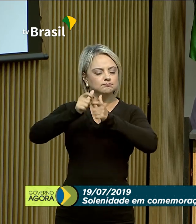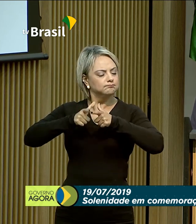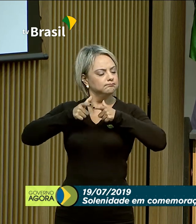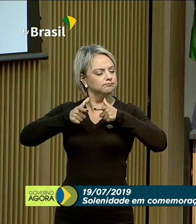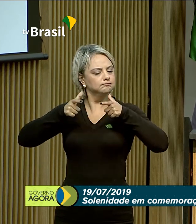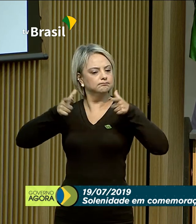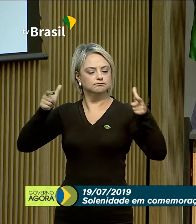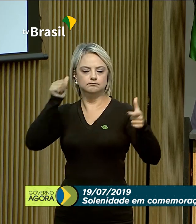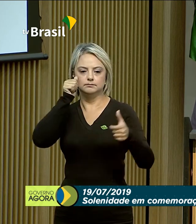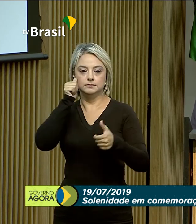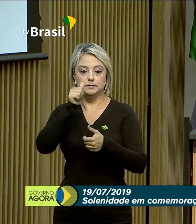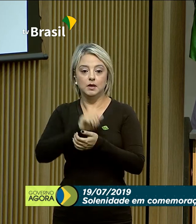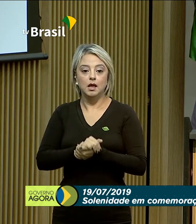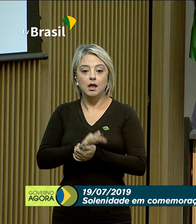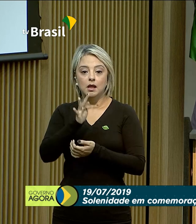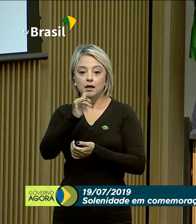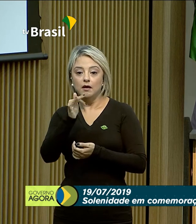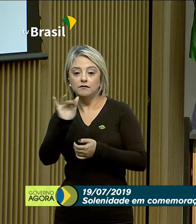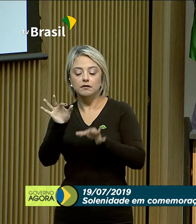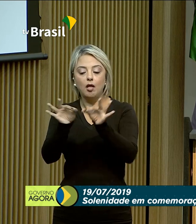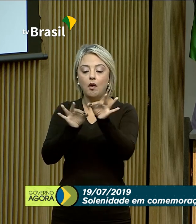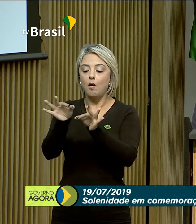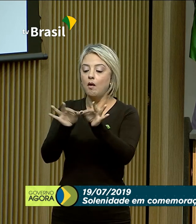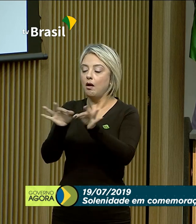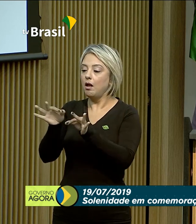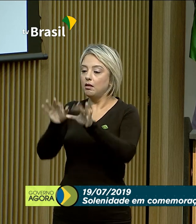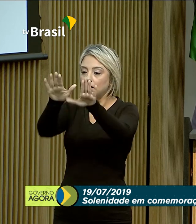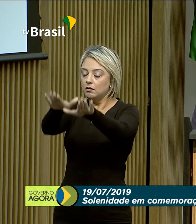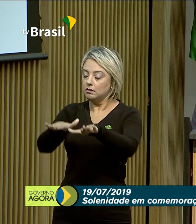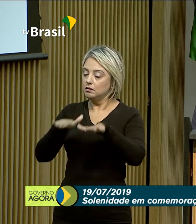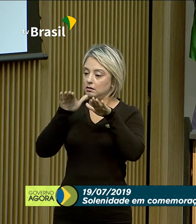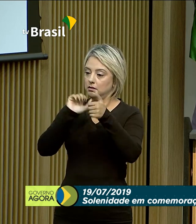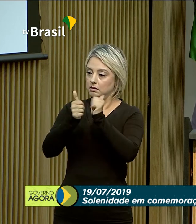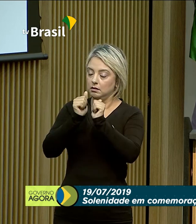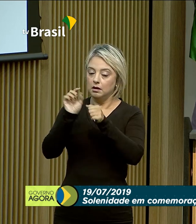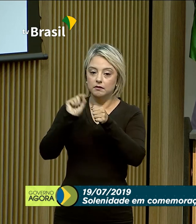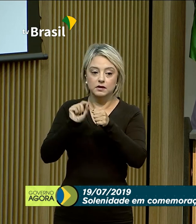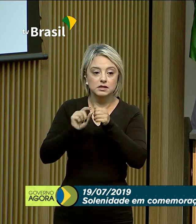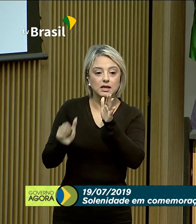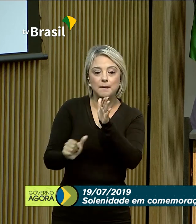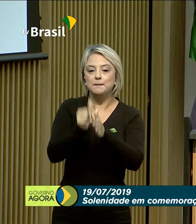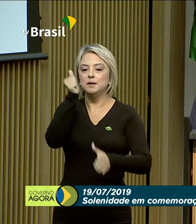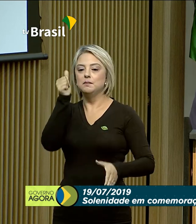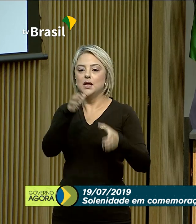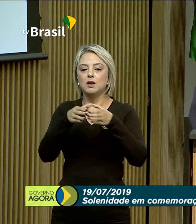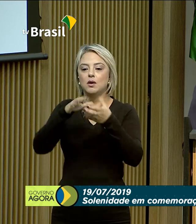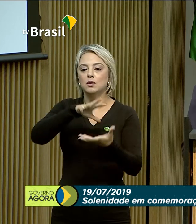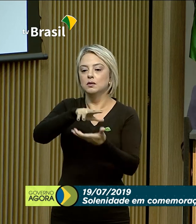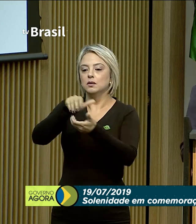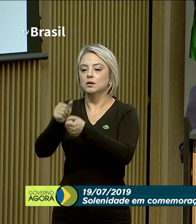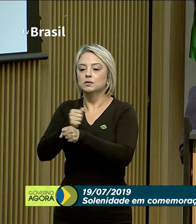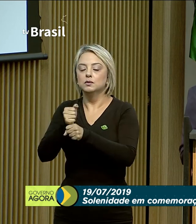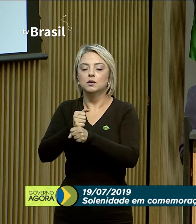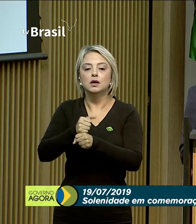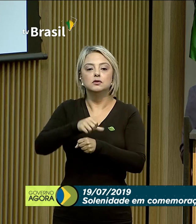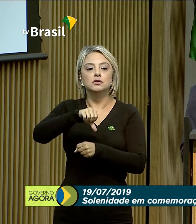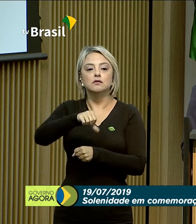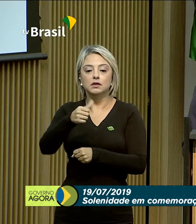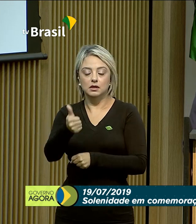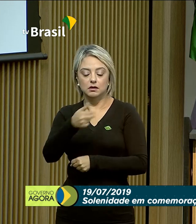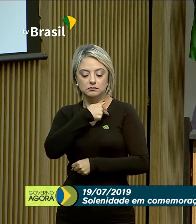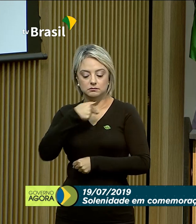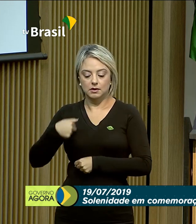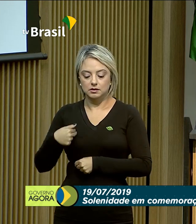o futebol feminino, e a FIFA passou a organizar os eventos da modalidade, realizando a primeira Copa do Mundo em 91 na China, que nós